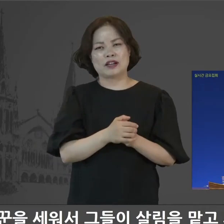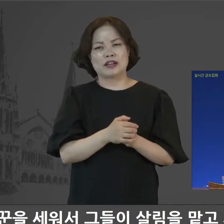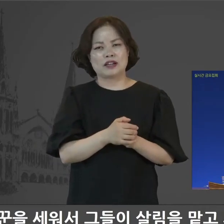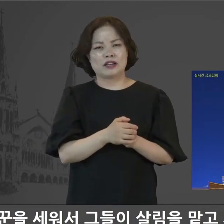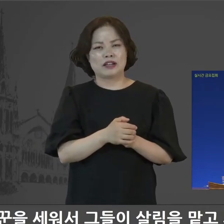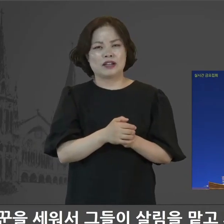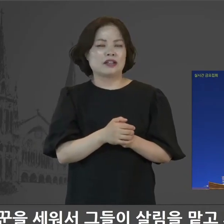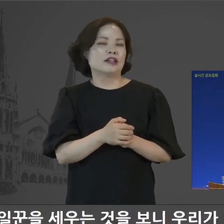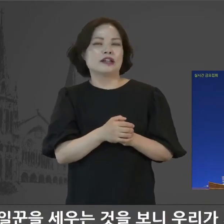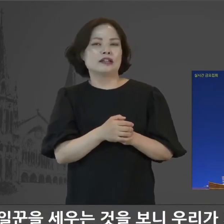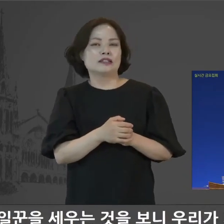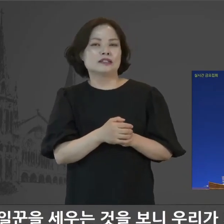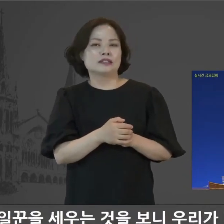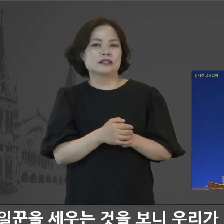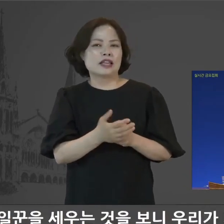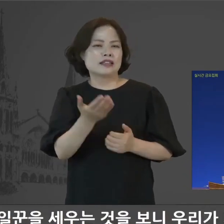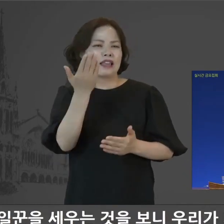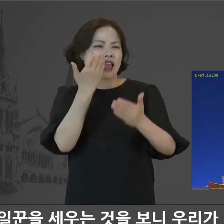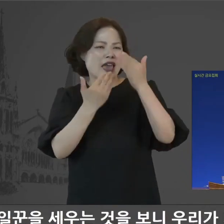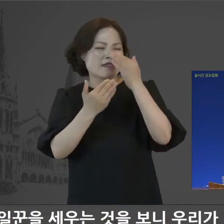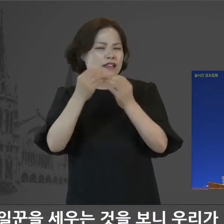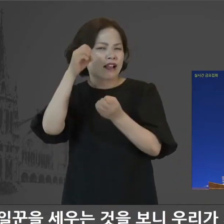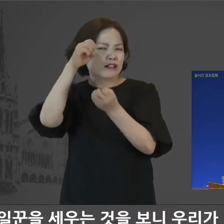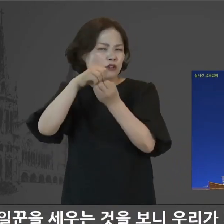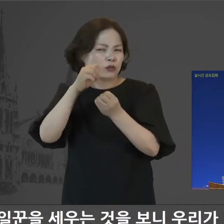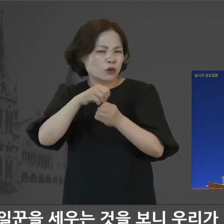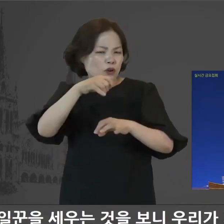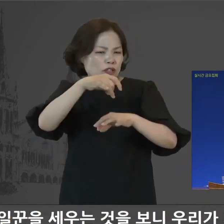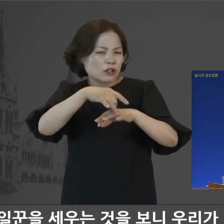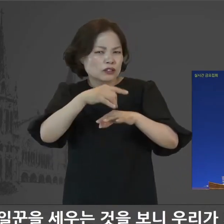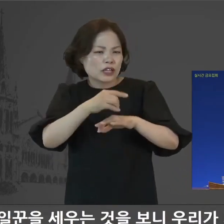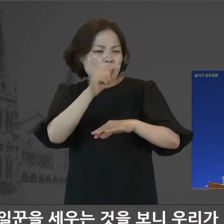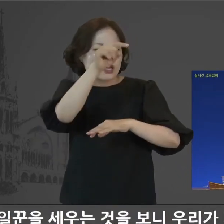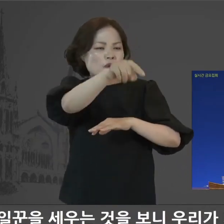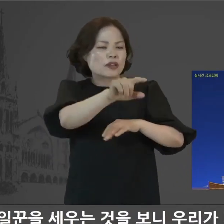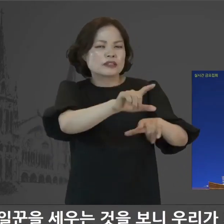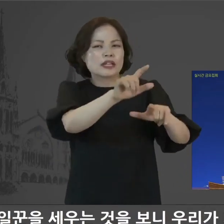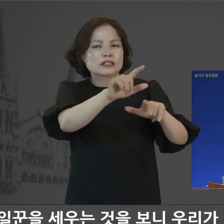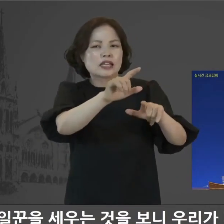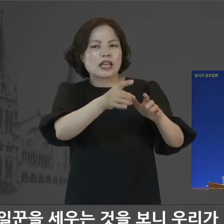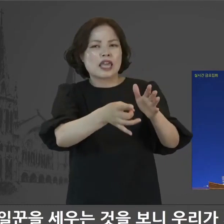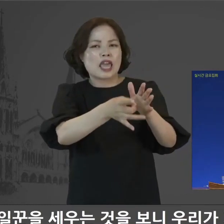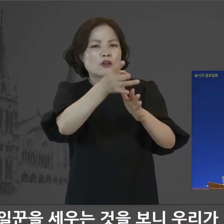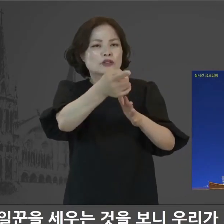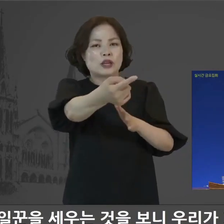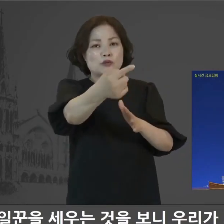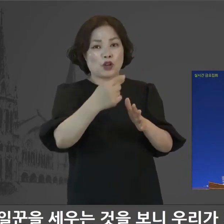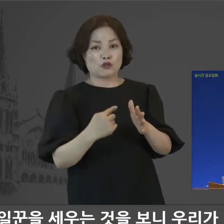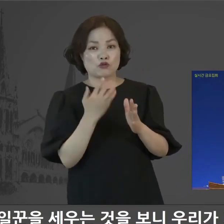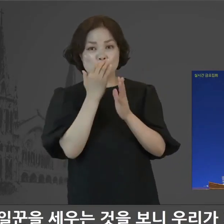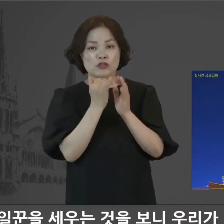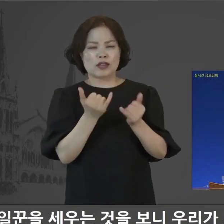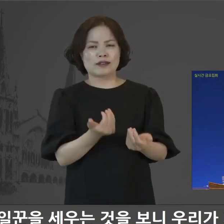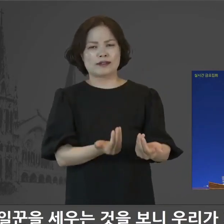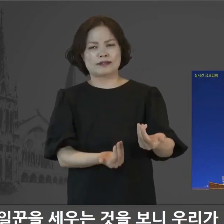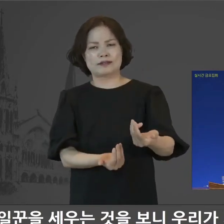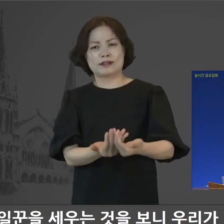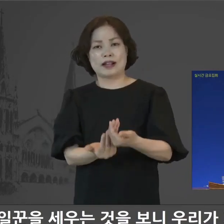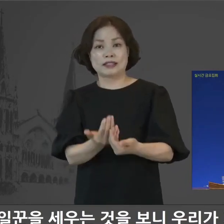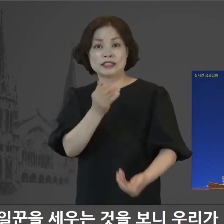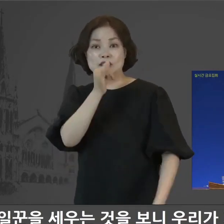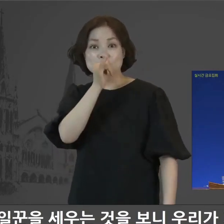골수 예루살렘에 살던 유대인들하고 해외에 살다가 예루살렘으로 돌아온 유대인들 사이에 갈등이 생긴